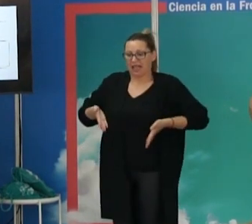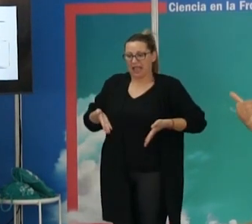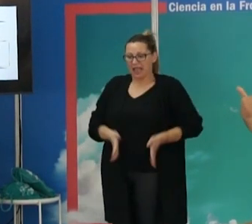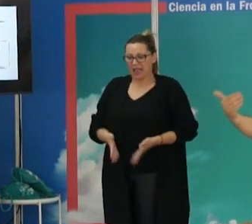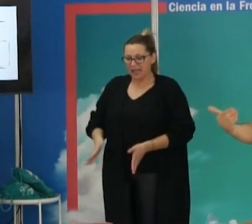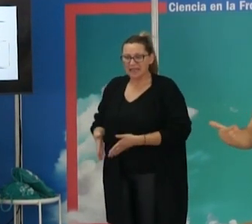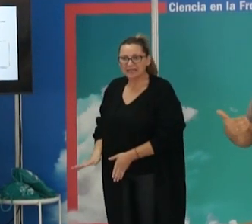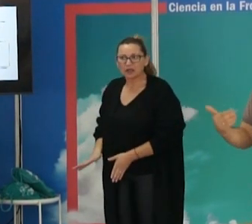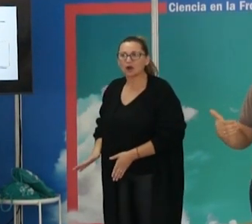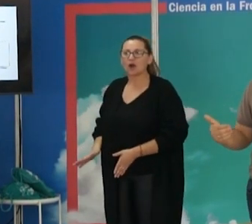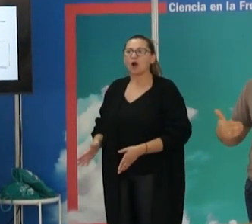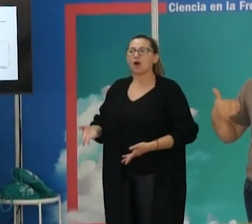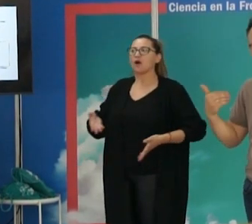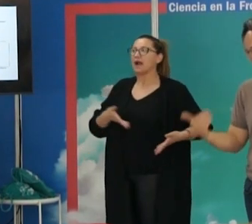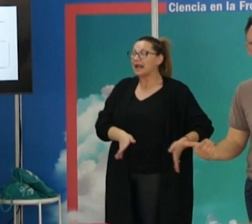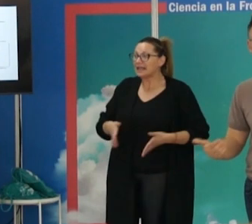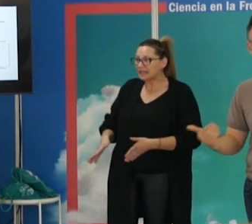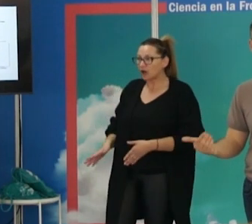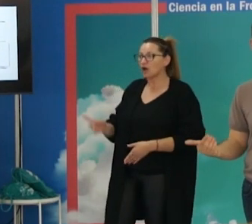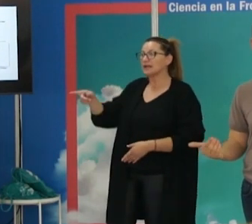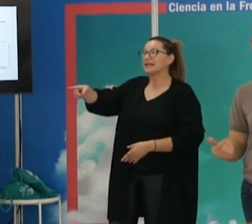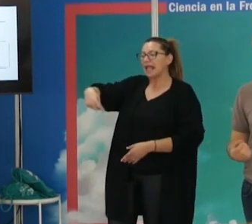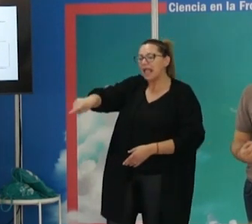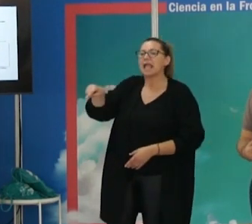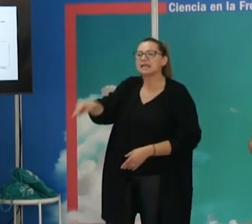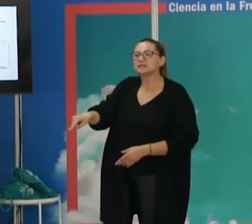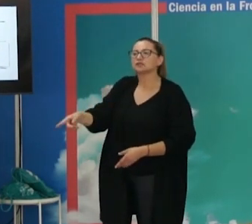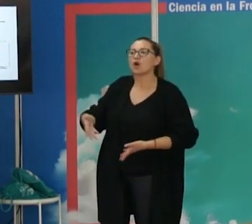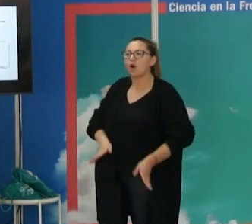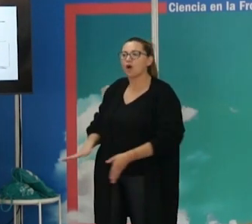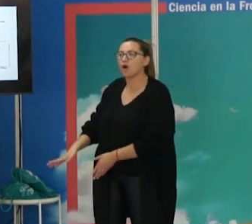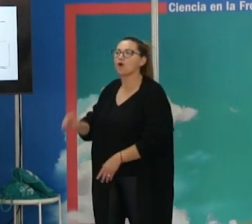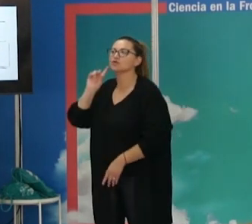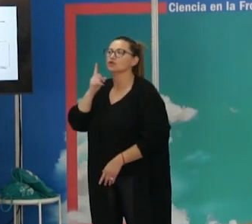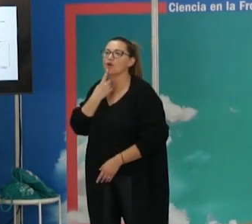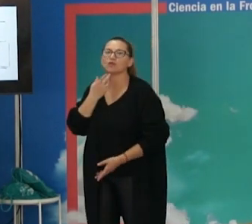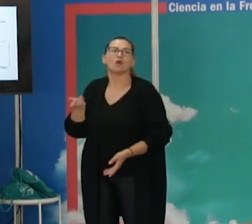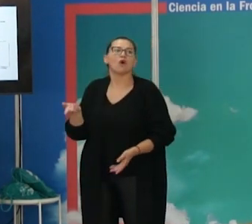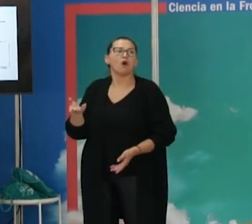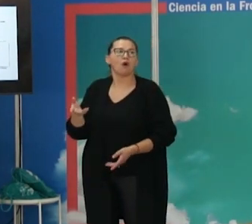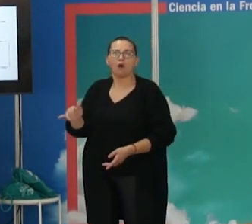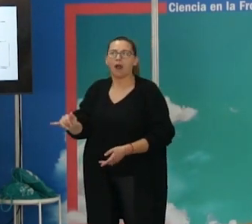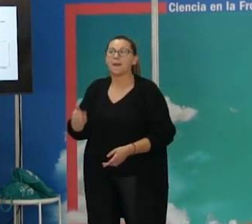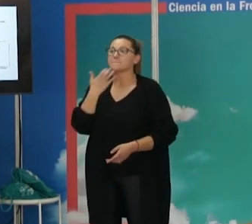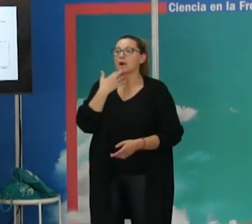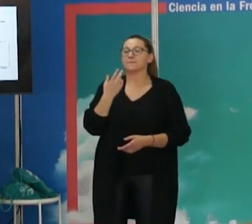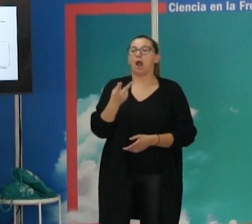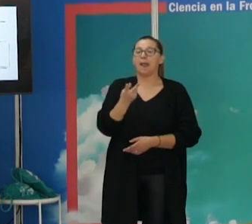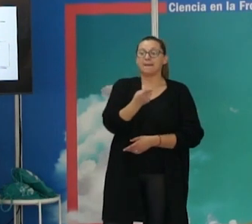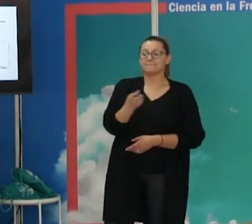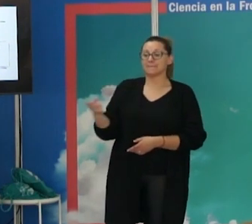y propiciar hijos y descendencia que tengan también esa condición. Y, por ejemplo, hay parejas de